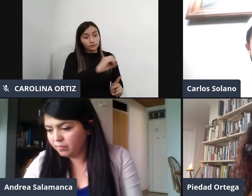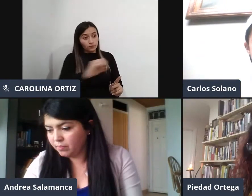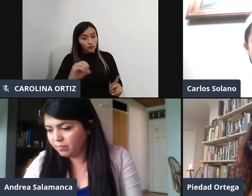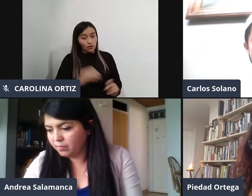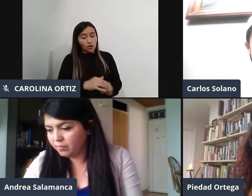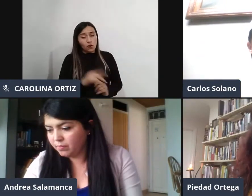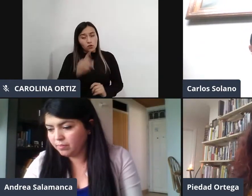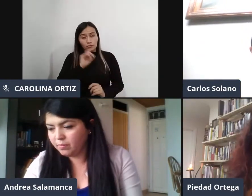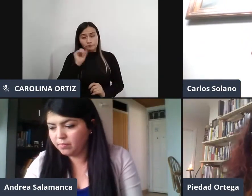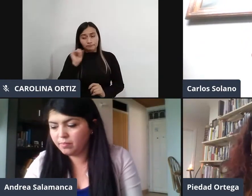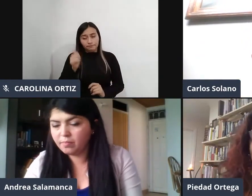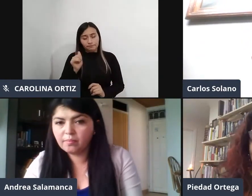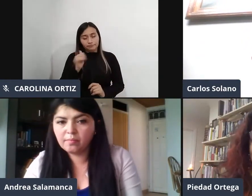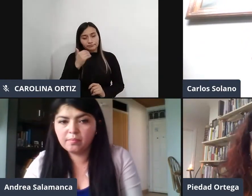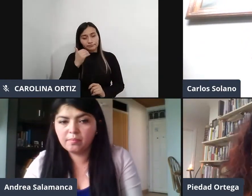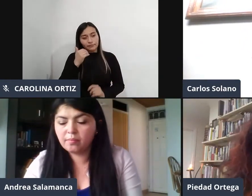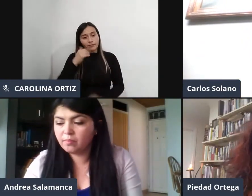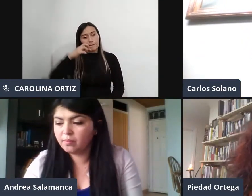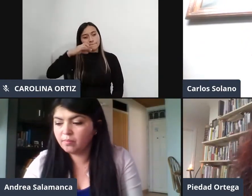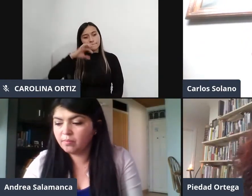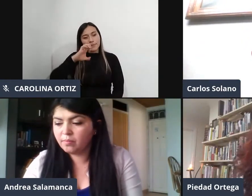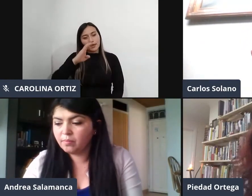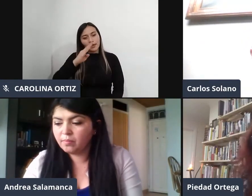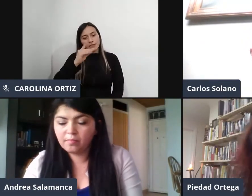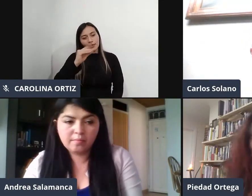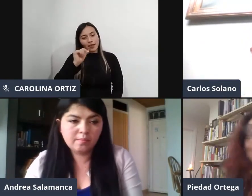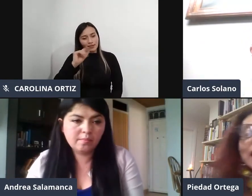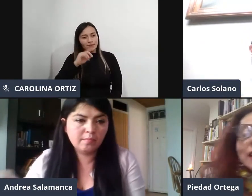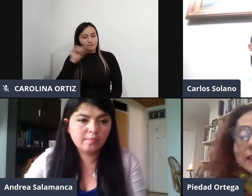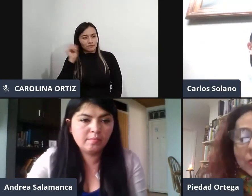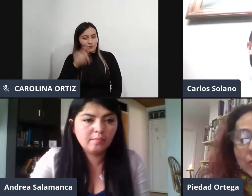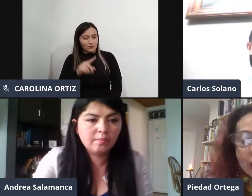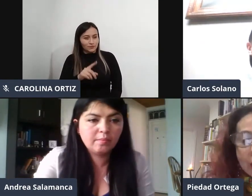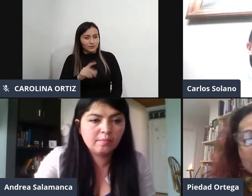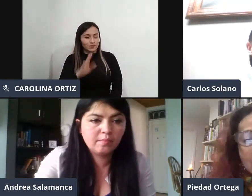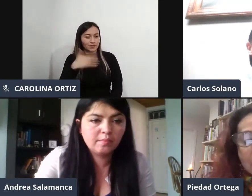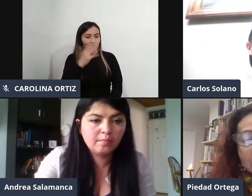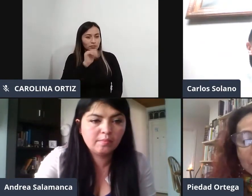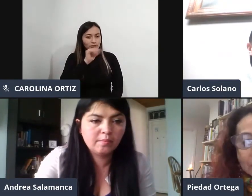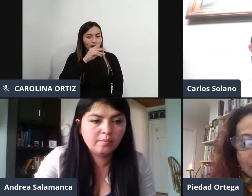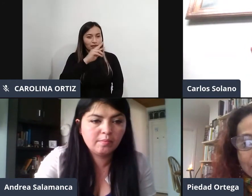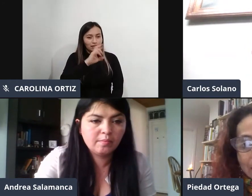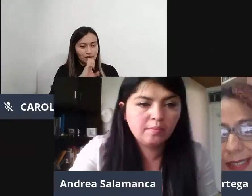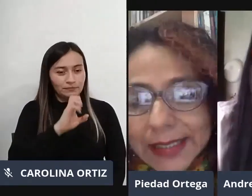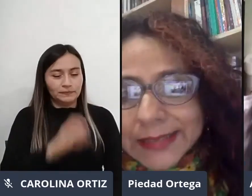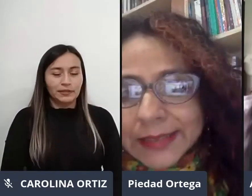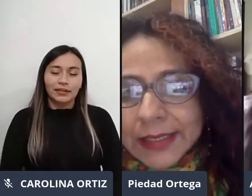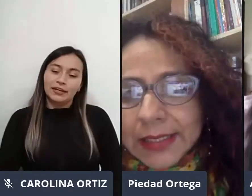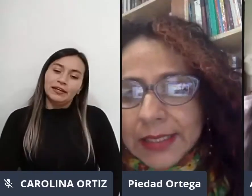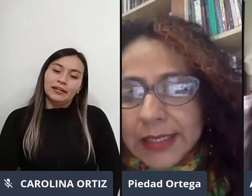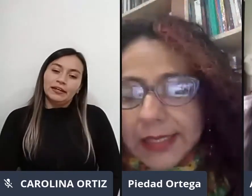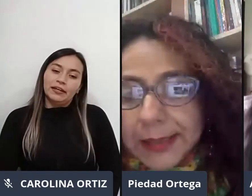después, Andrea, gracias. Bueno, yo agradezco cada una de las preguntas que hay acá.